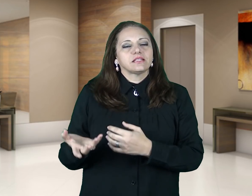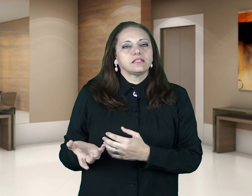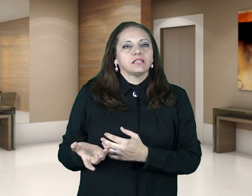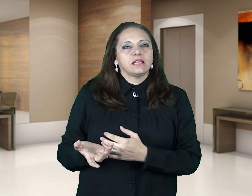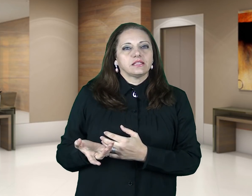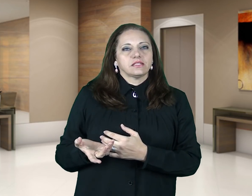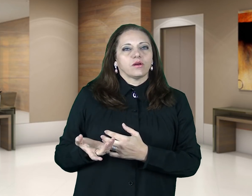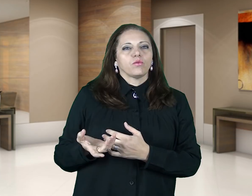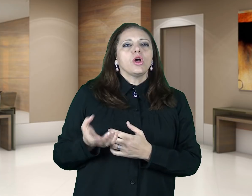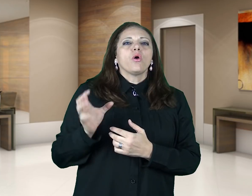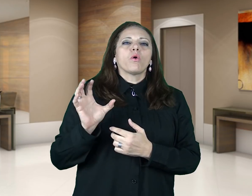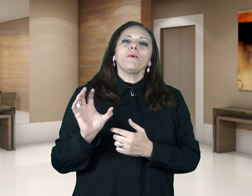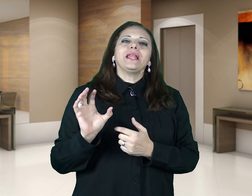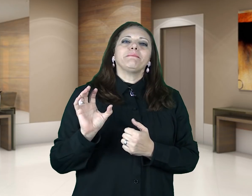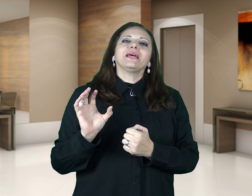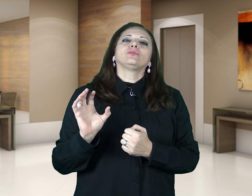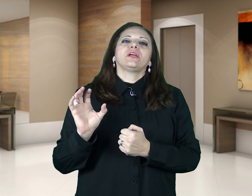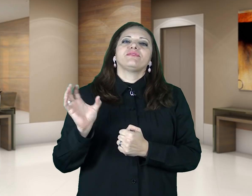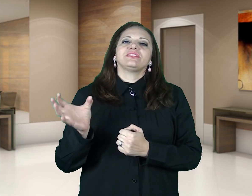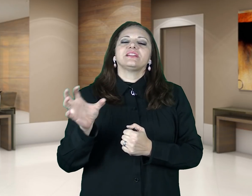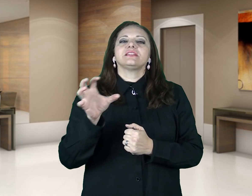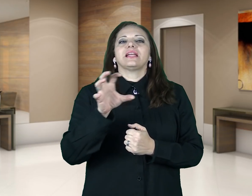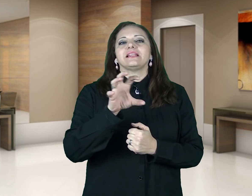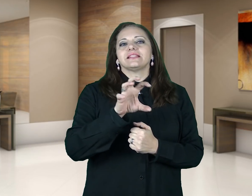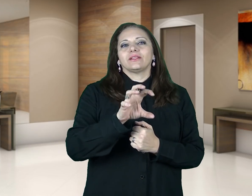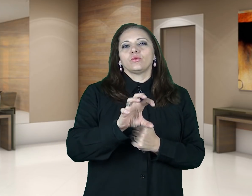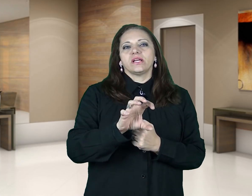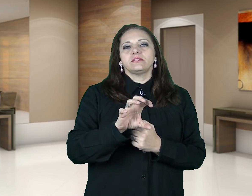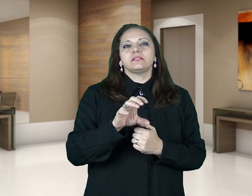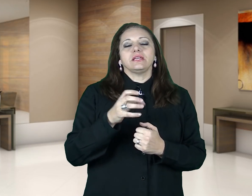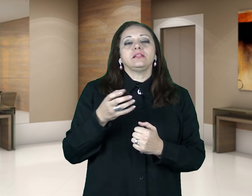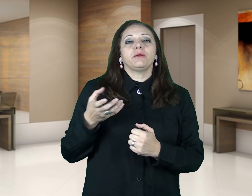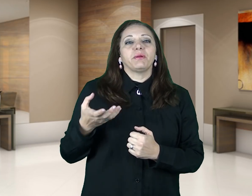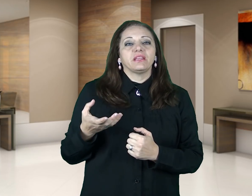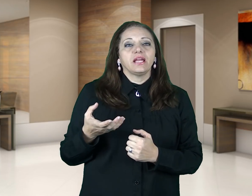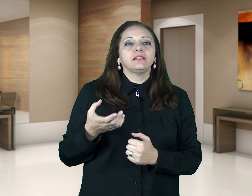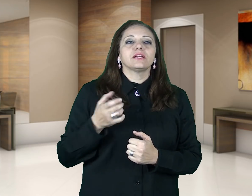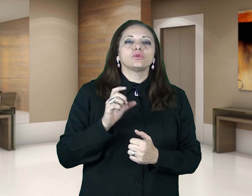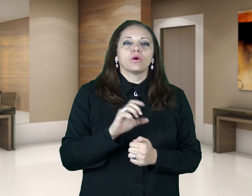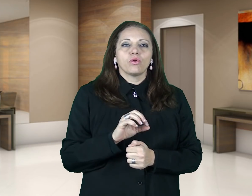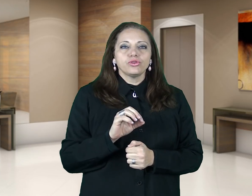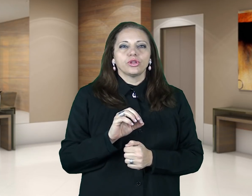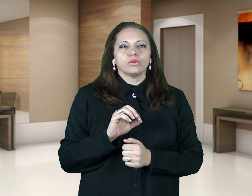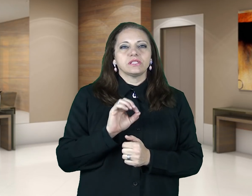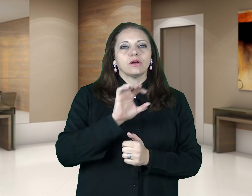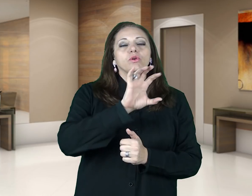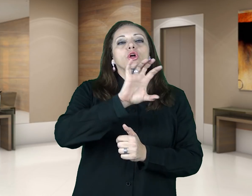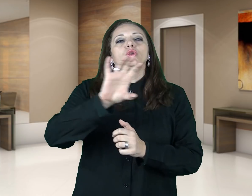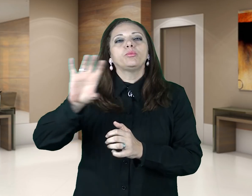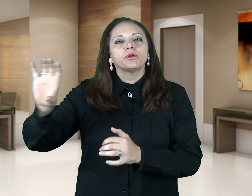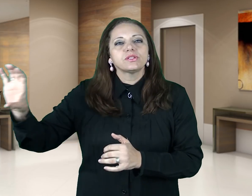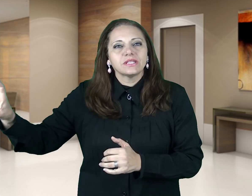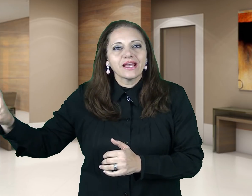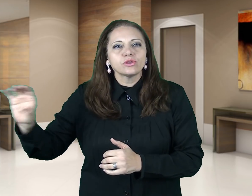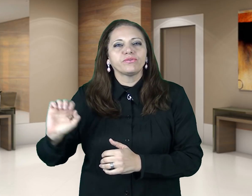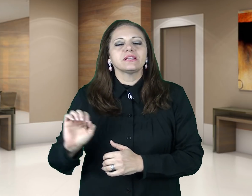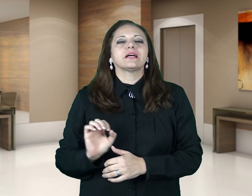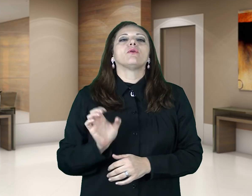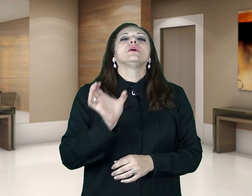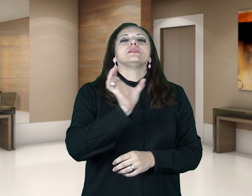dessa sinalização. Qual elemento deve ser sinalizado antes, independente da sua constituição no processo frasal,